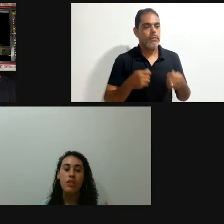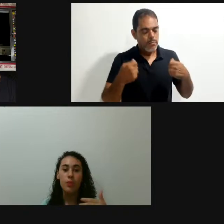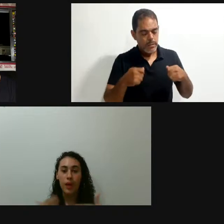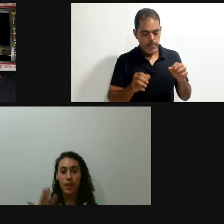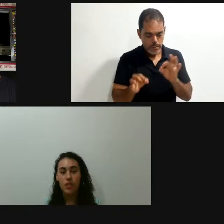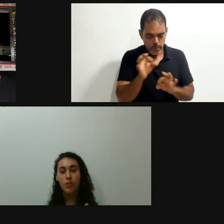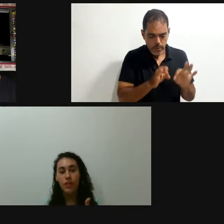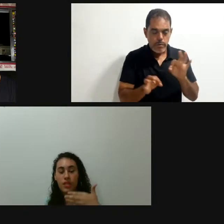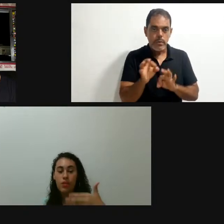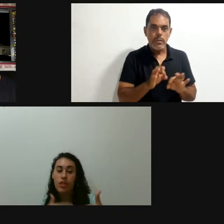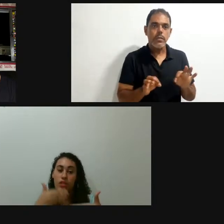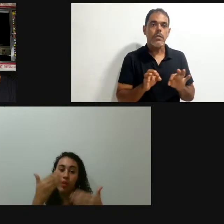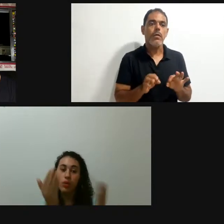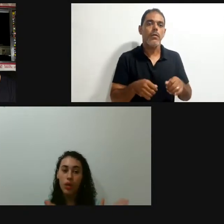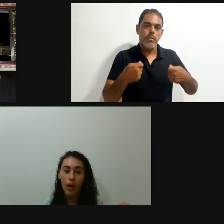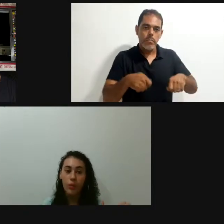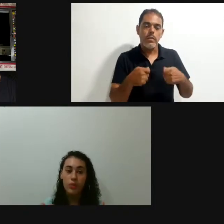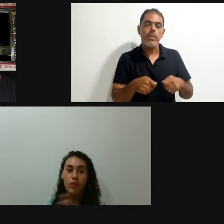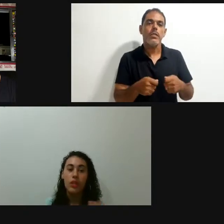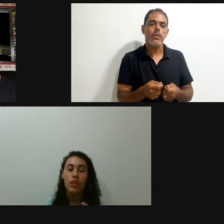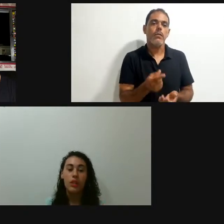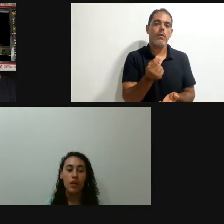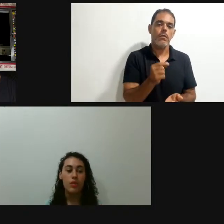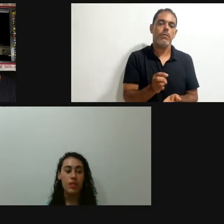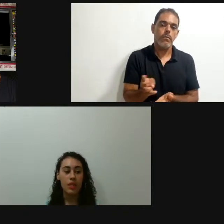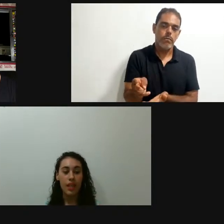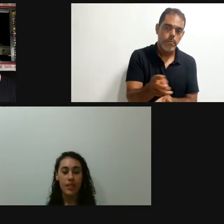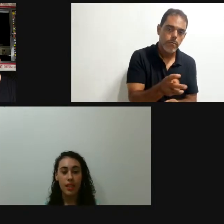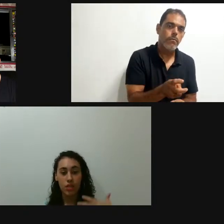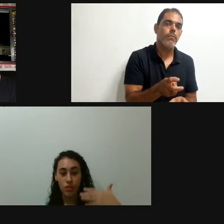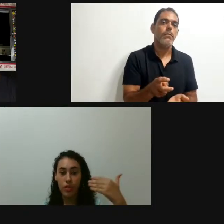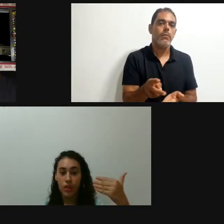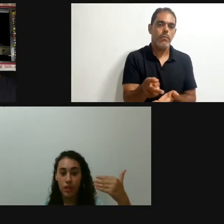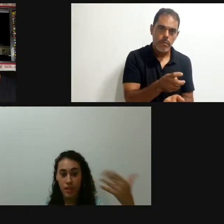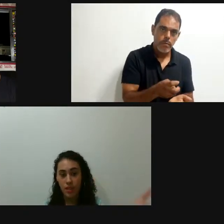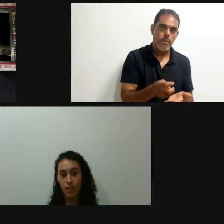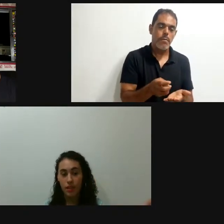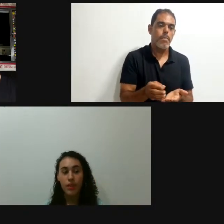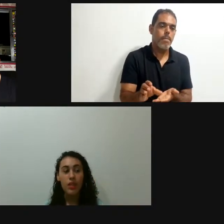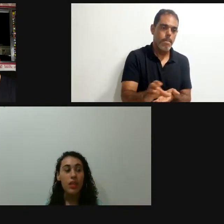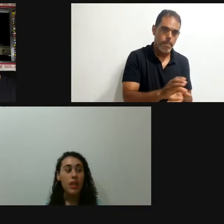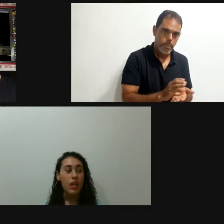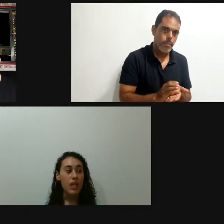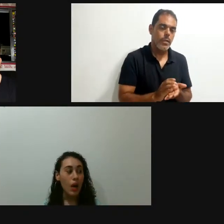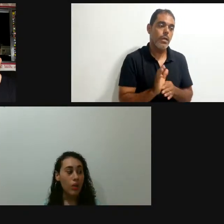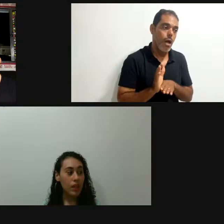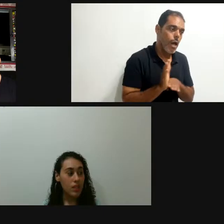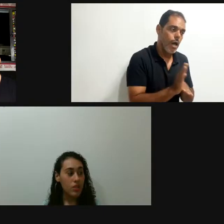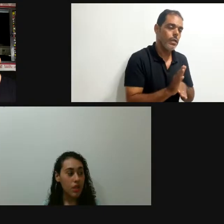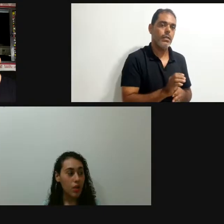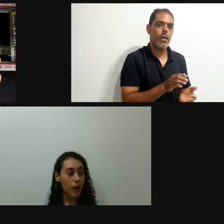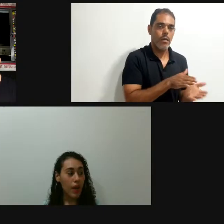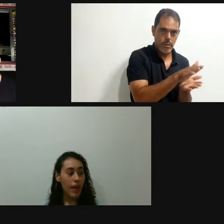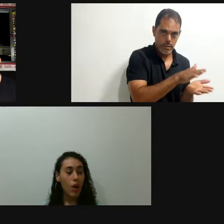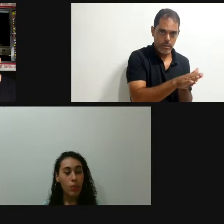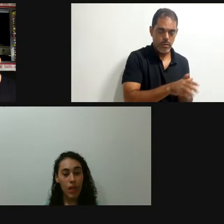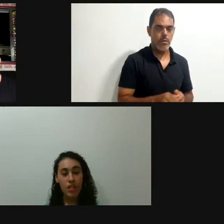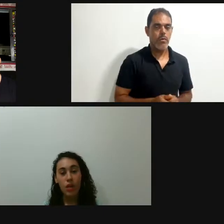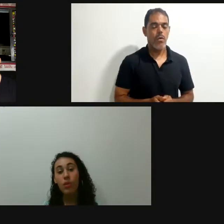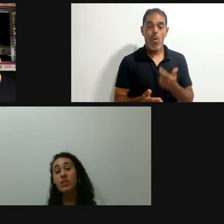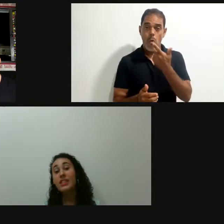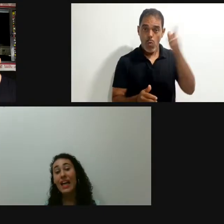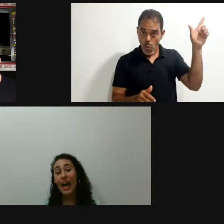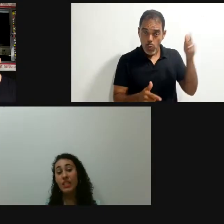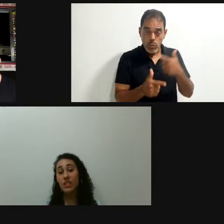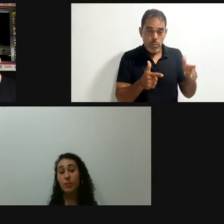que a gente pede para fazer o registro autoral. Então, sim, tem essa questão financeira. E a outra questão é realmente